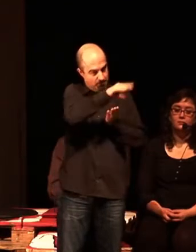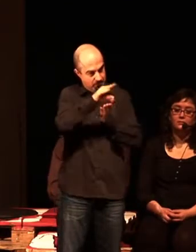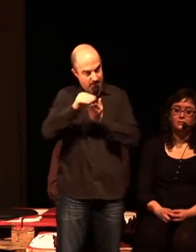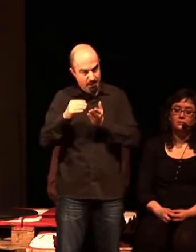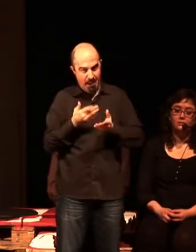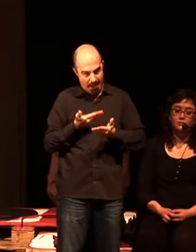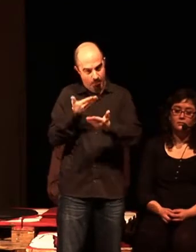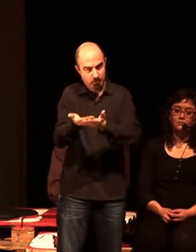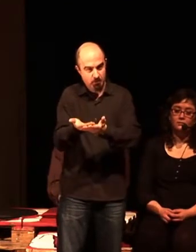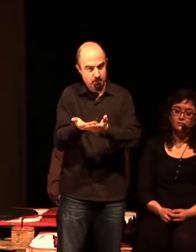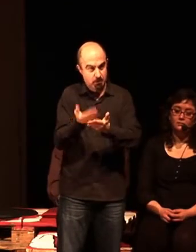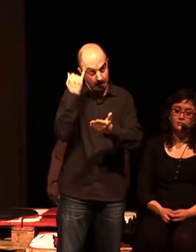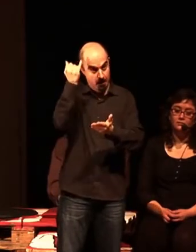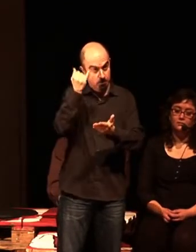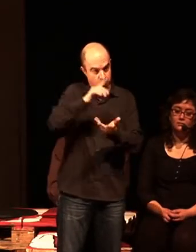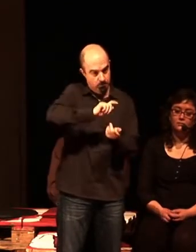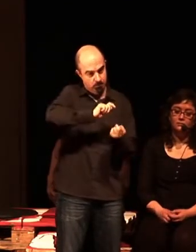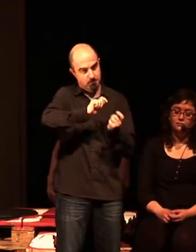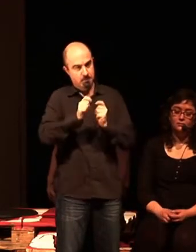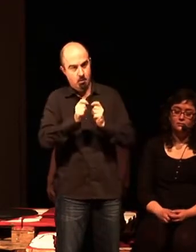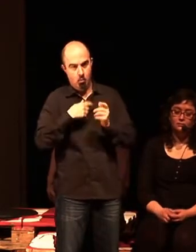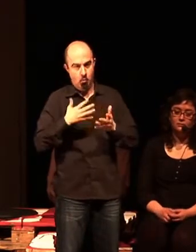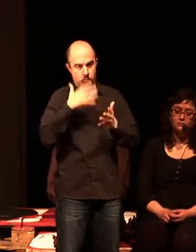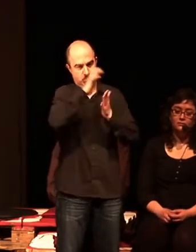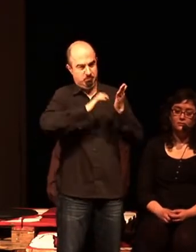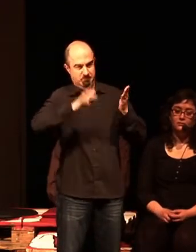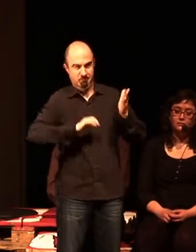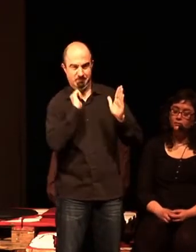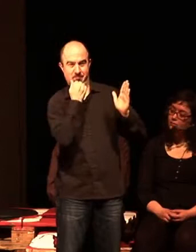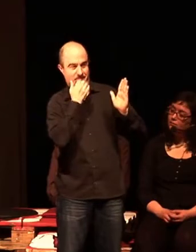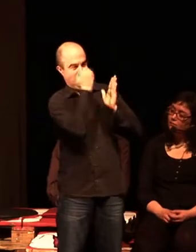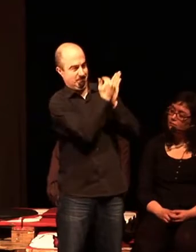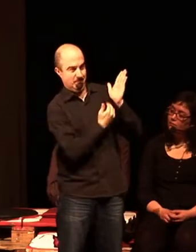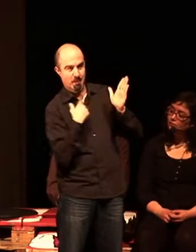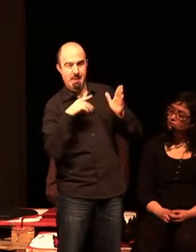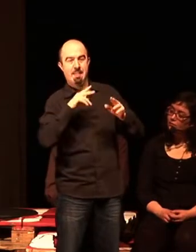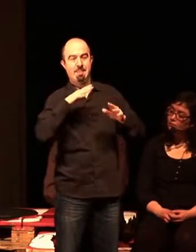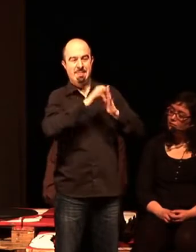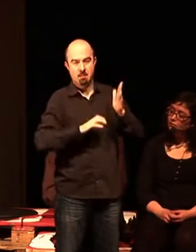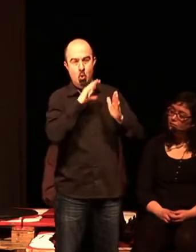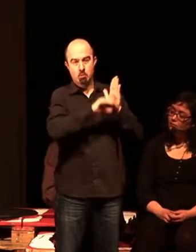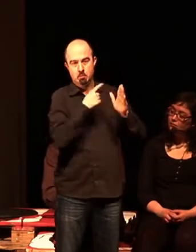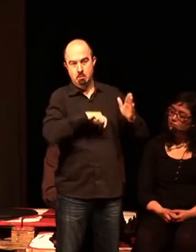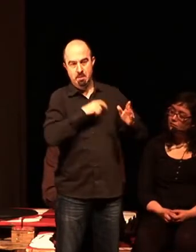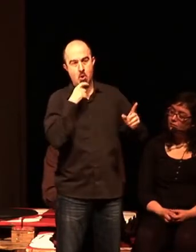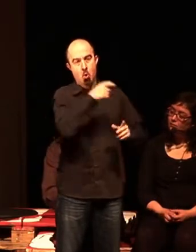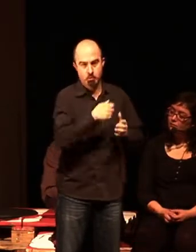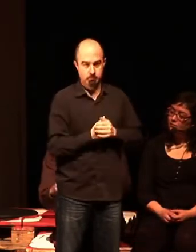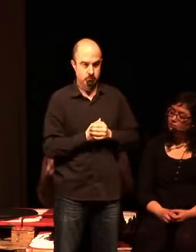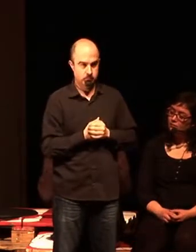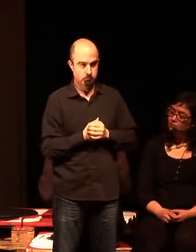li va fer, que li va aportar, les va transformar en desenes d'esmenes al text constitucional espanyol.